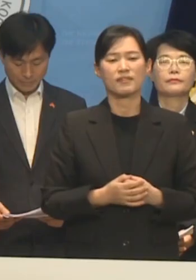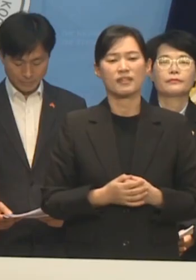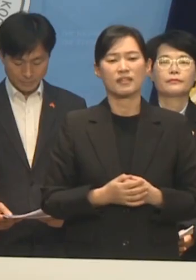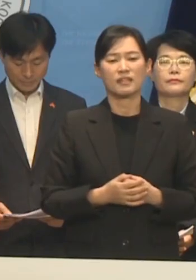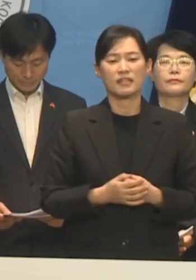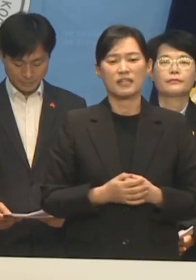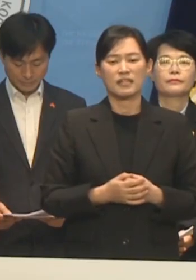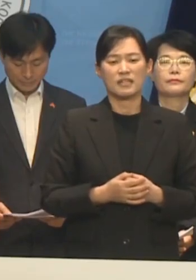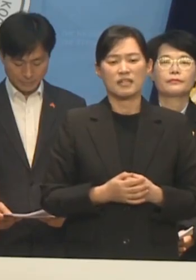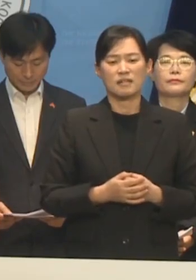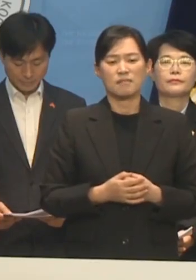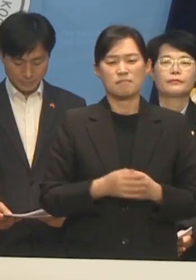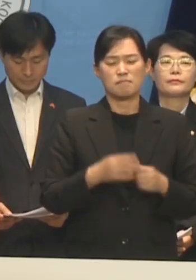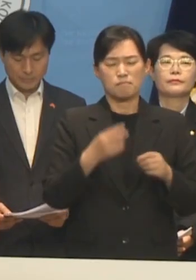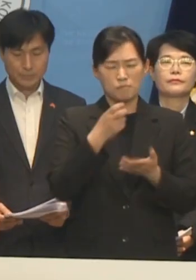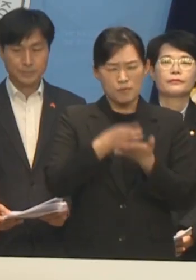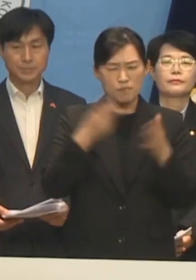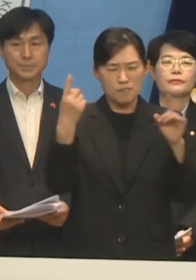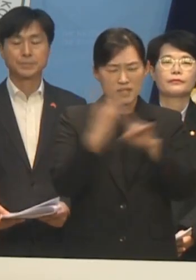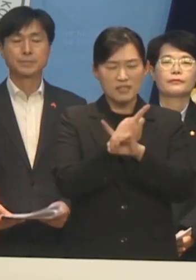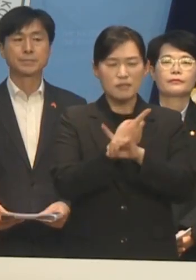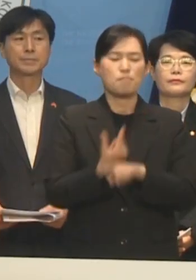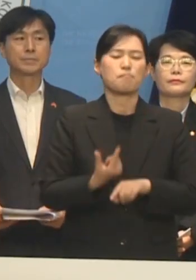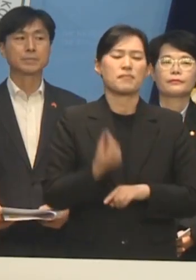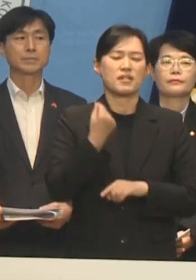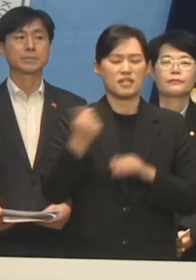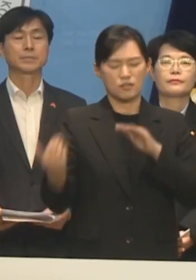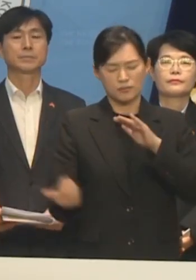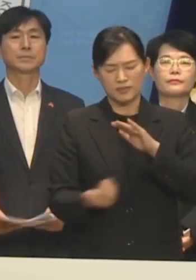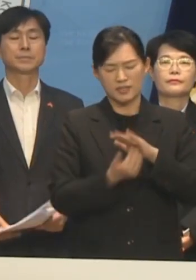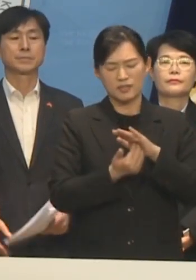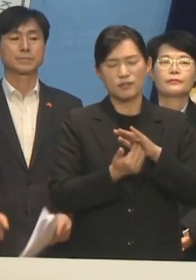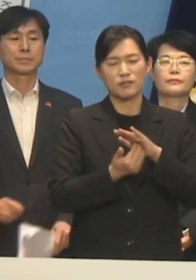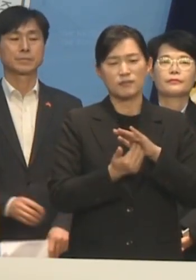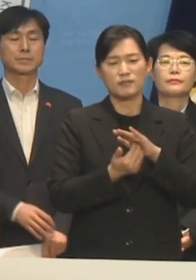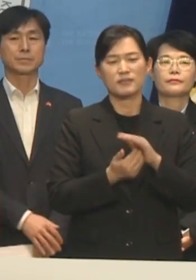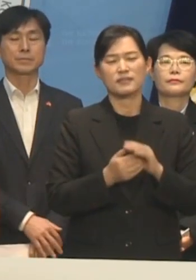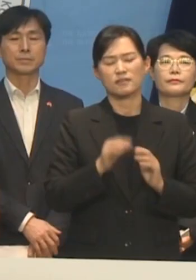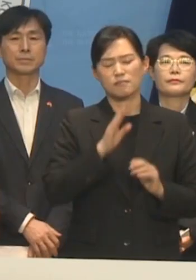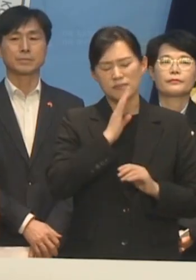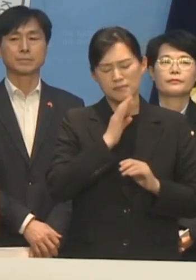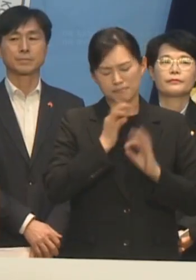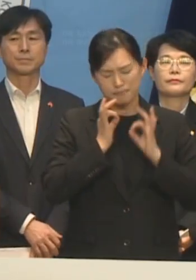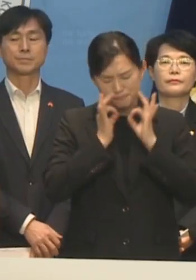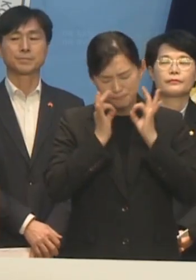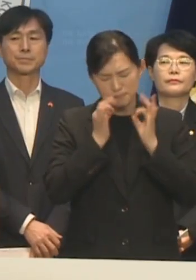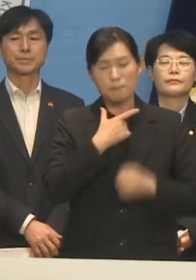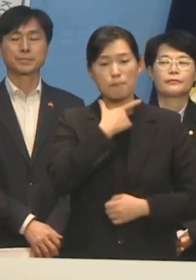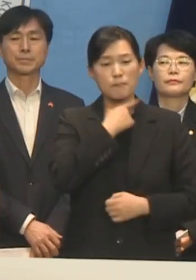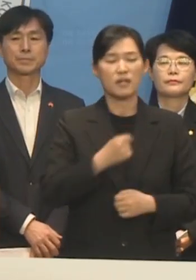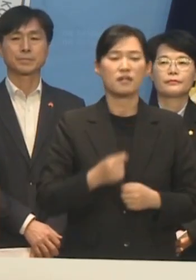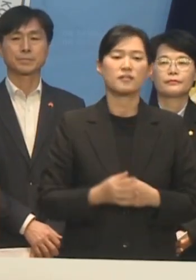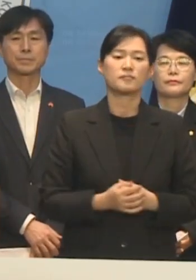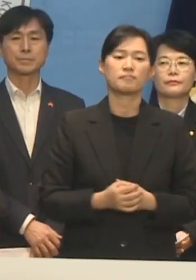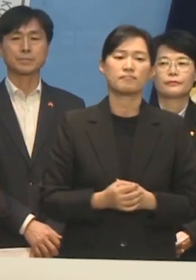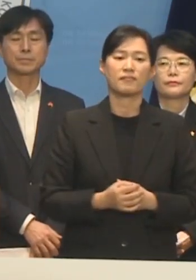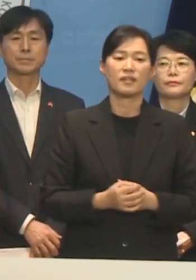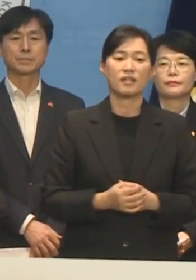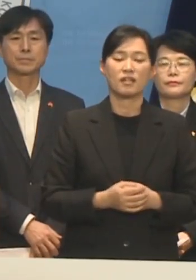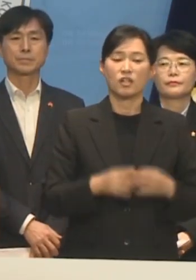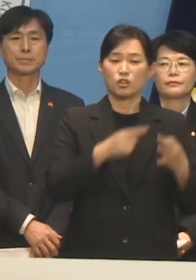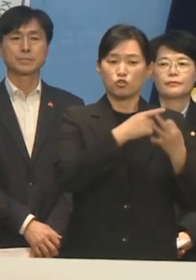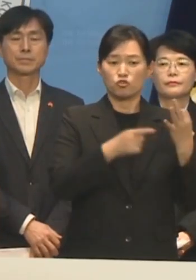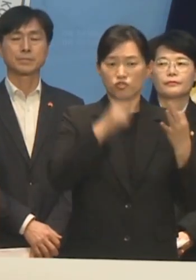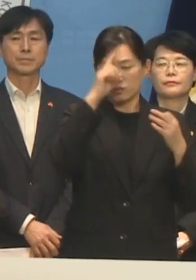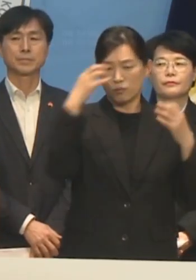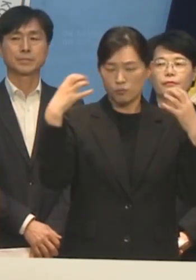체제 전환이 하루빨리 이루어지기를 누구보다도 절실하게 요구하고 있습니다. 윤석열